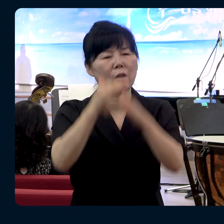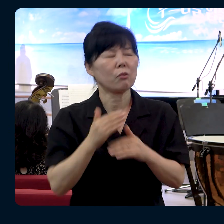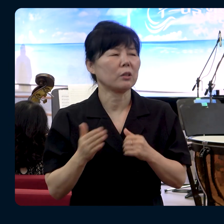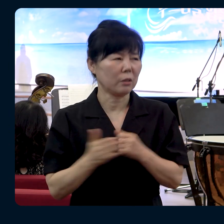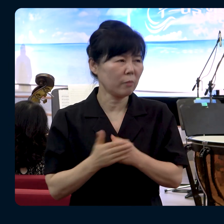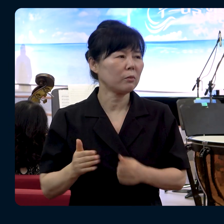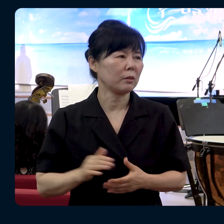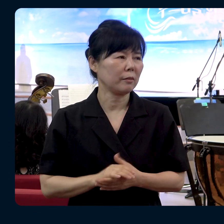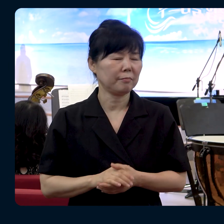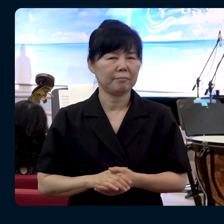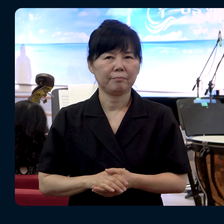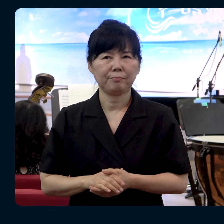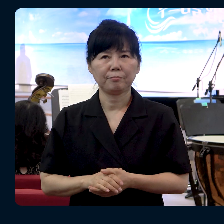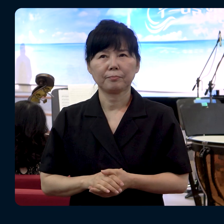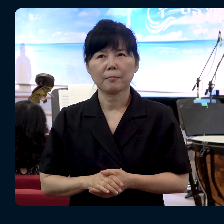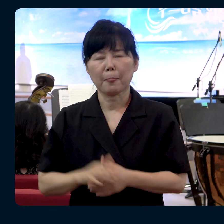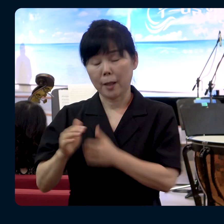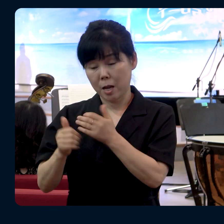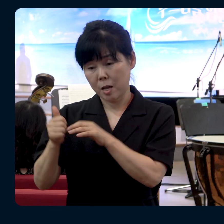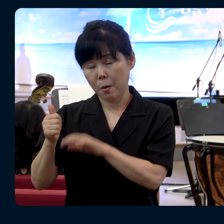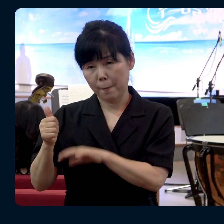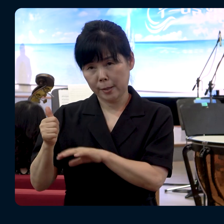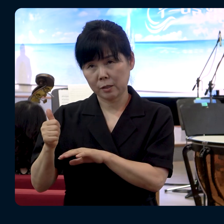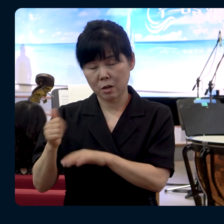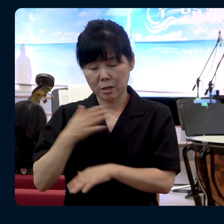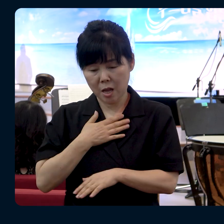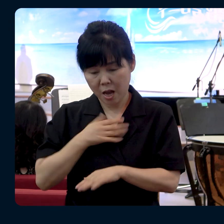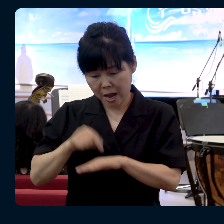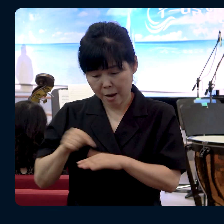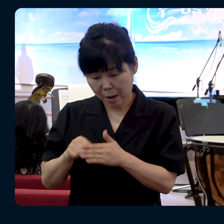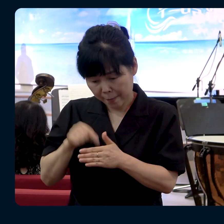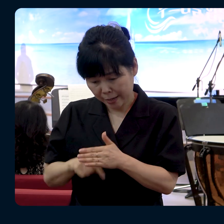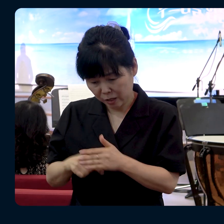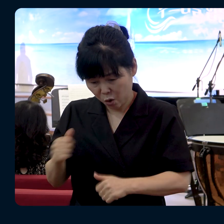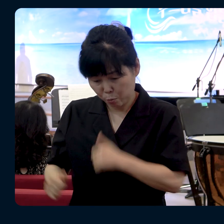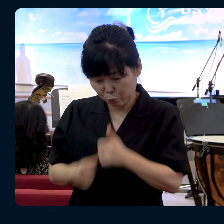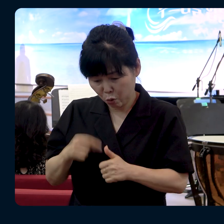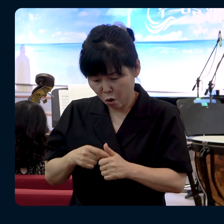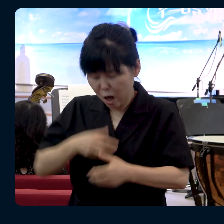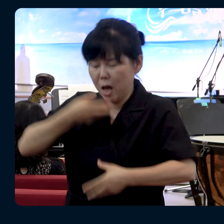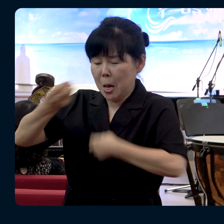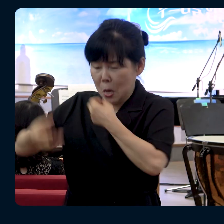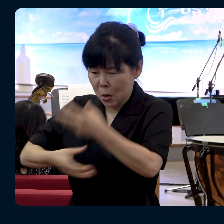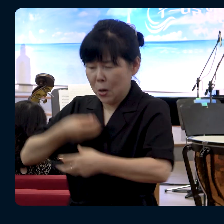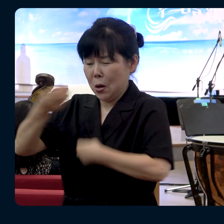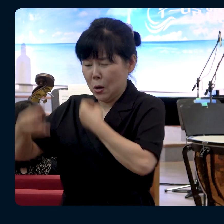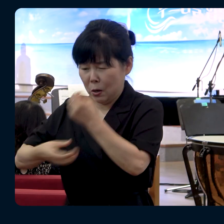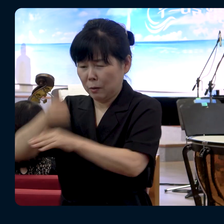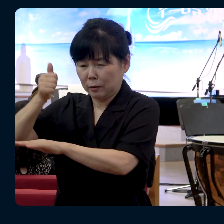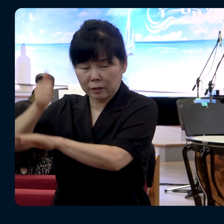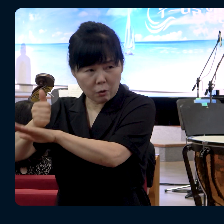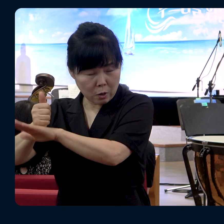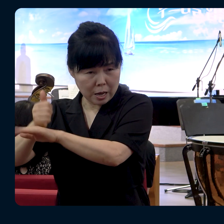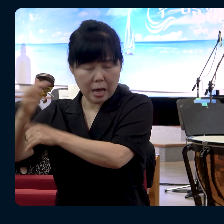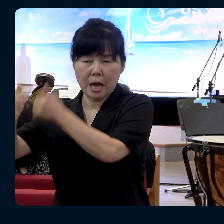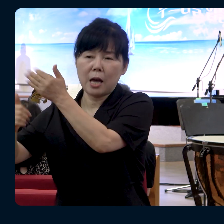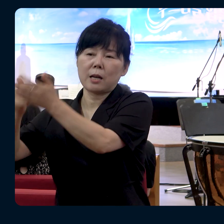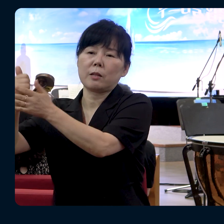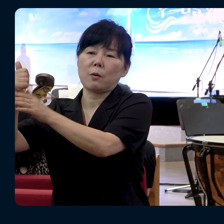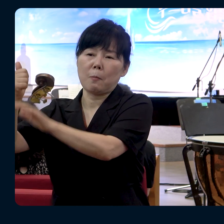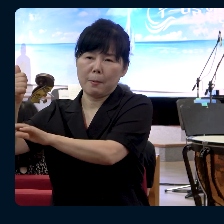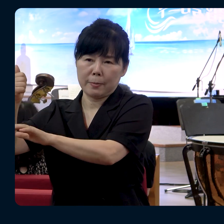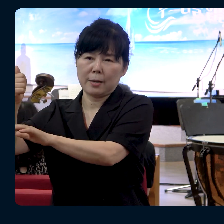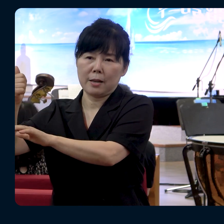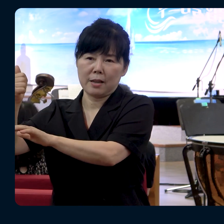비결입니다. 이 하나님 앞에서 내 속에 있는 분노를 다 쏟아내는 것. 그래서 하나님 앞에서 울다라는